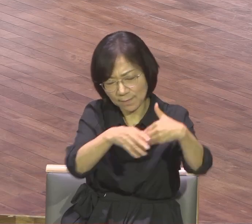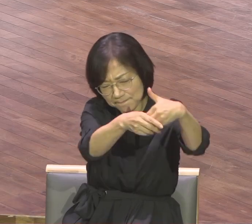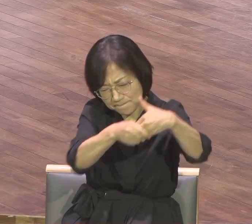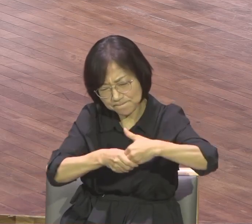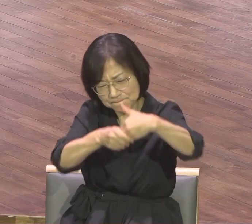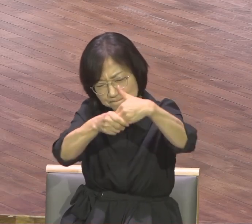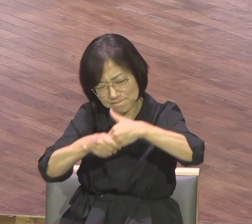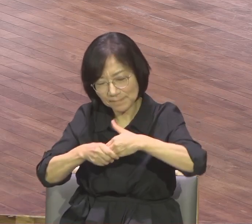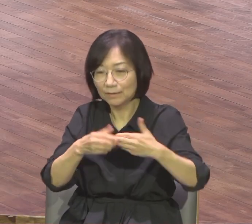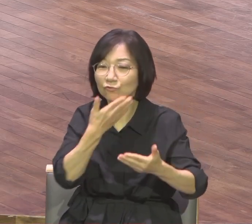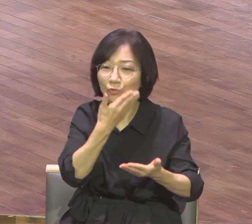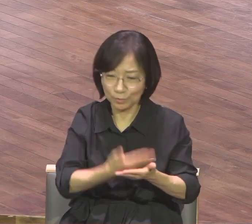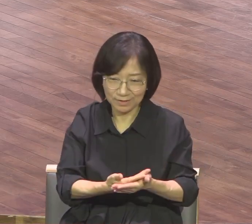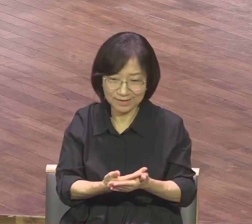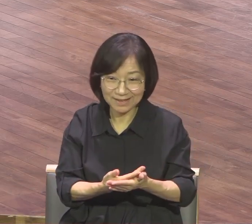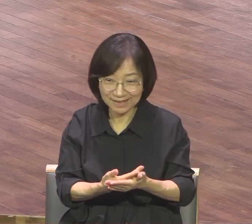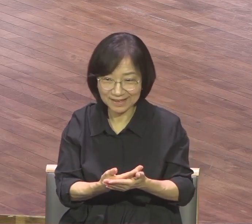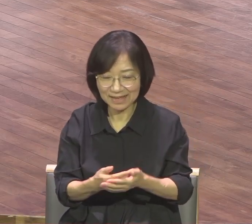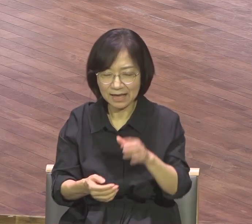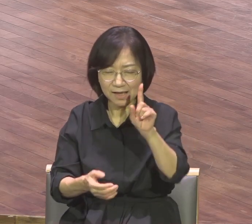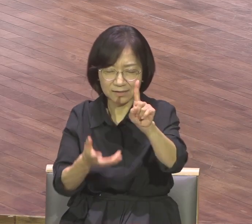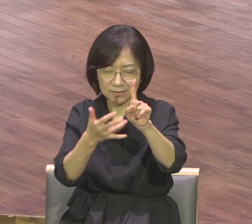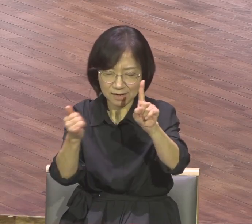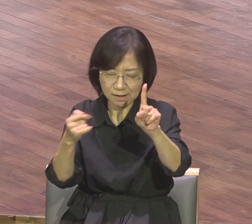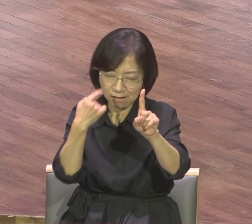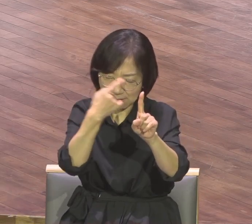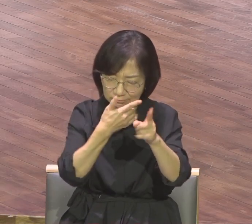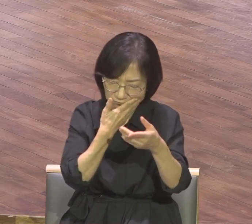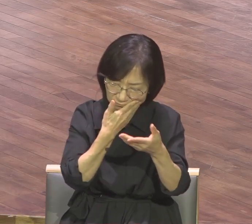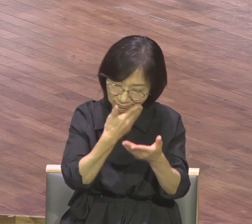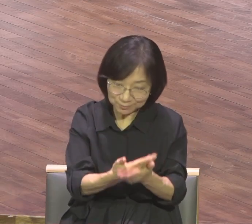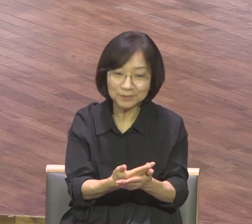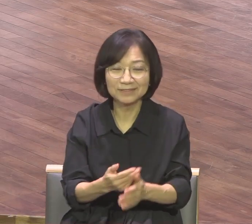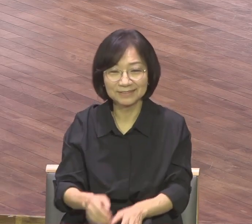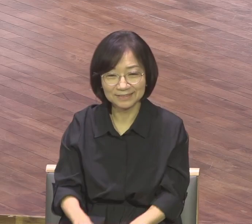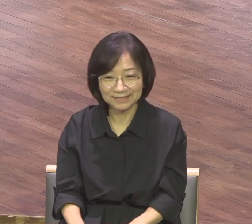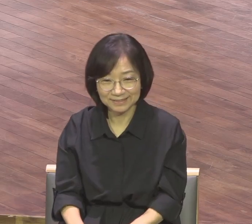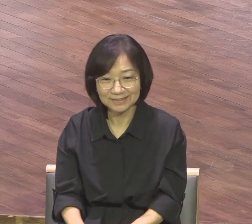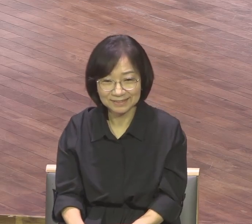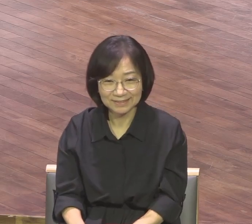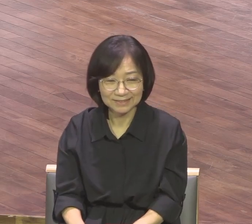중요합니다. 천하보다 귀하지요. 한 영혼이, 한 영혼이